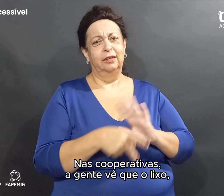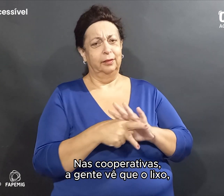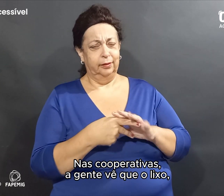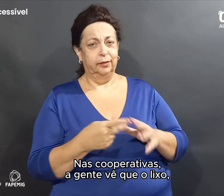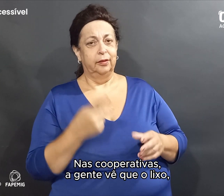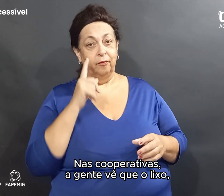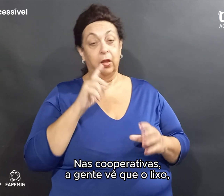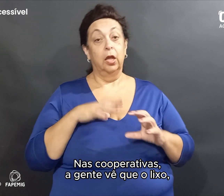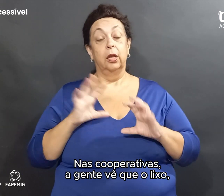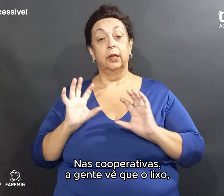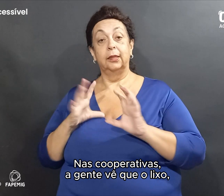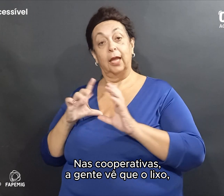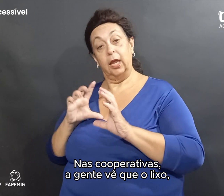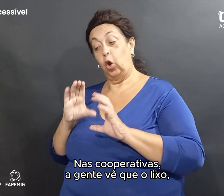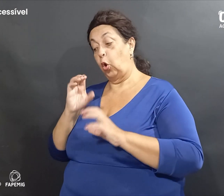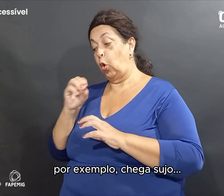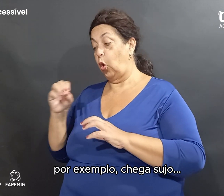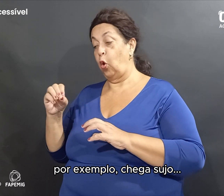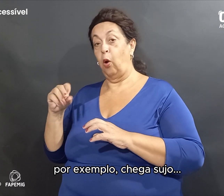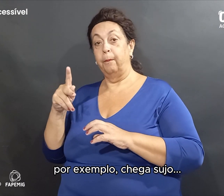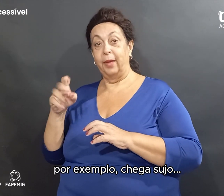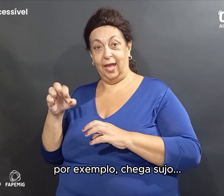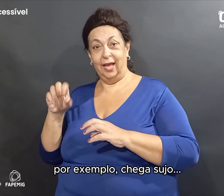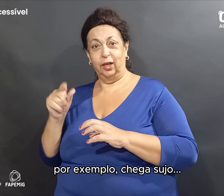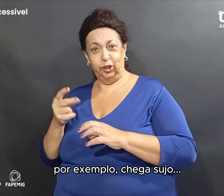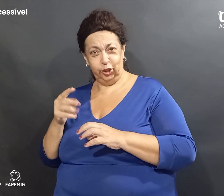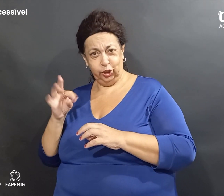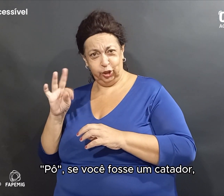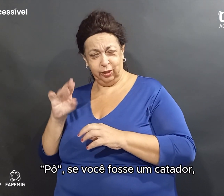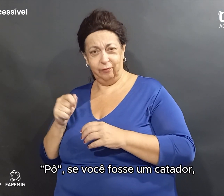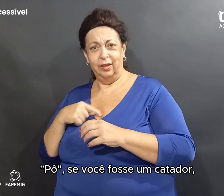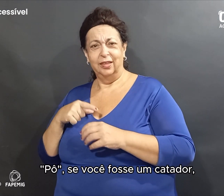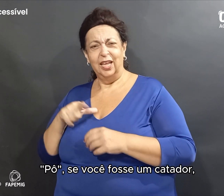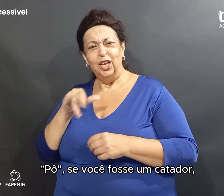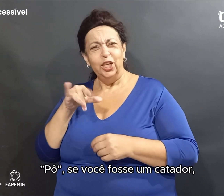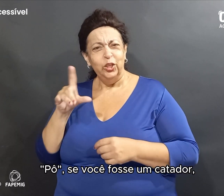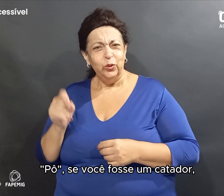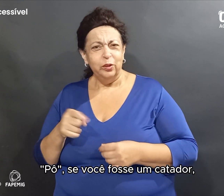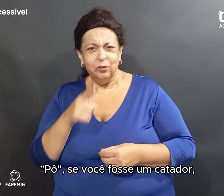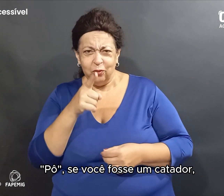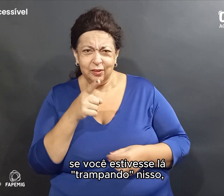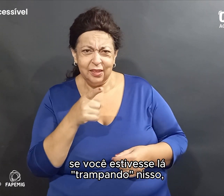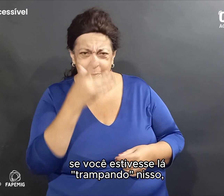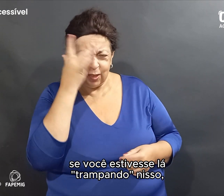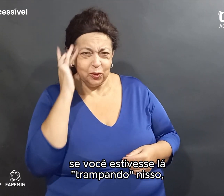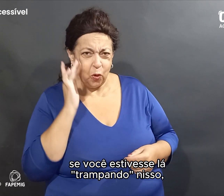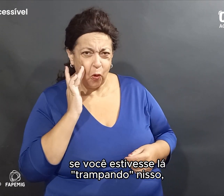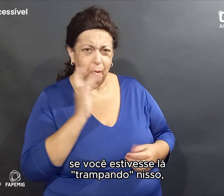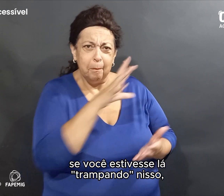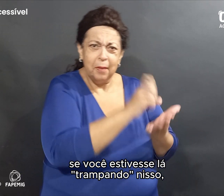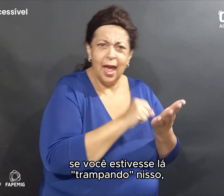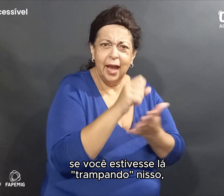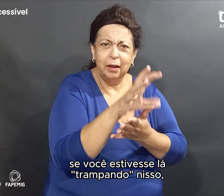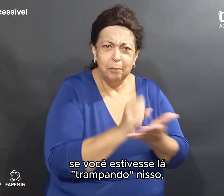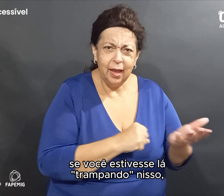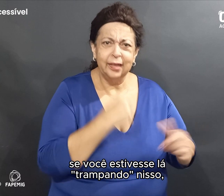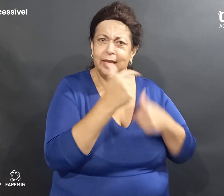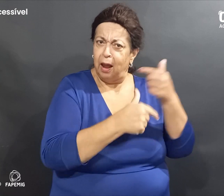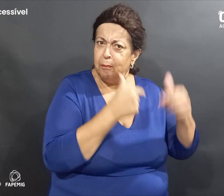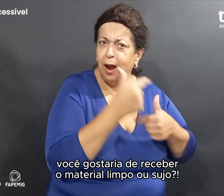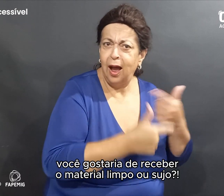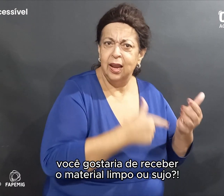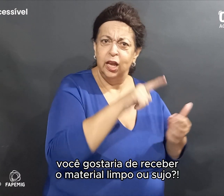Nas cooperativas, a gente vê que o lixo, por exemplo, chega sujo. Pô, se você fosse um catador, se você estivesse lá trampando